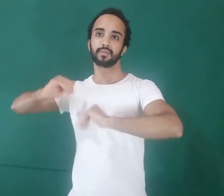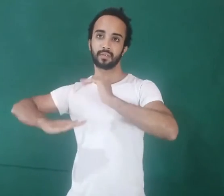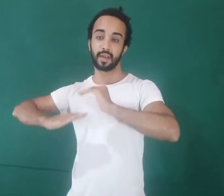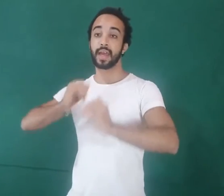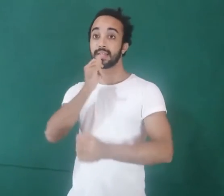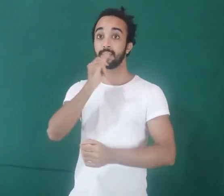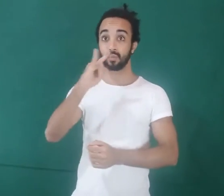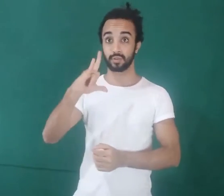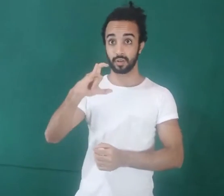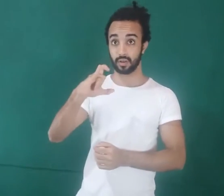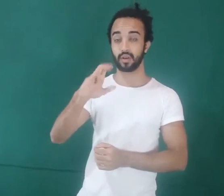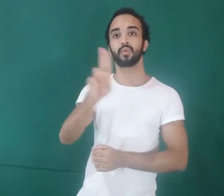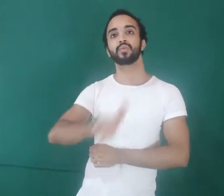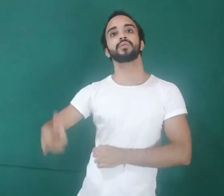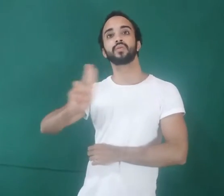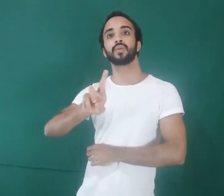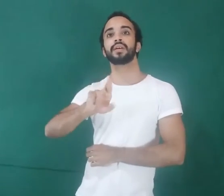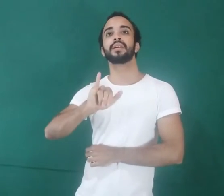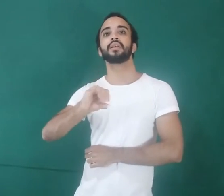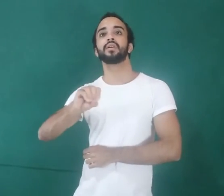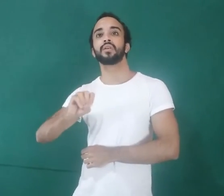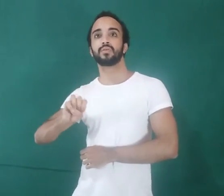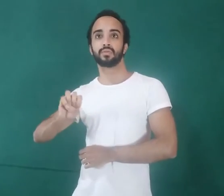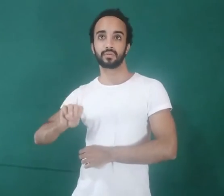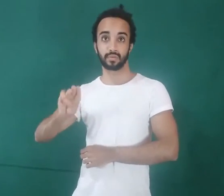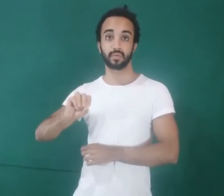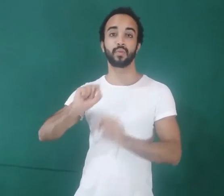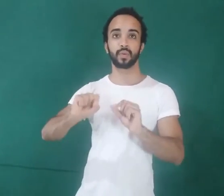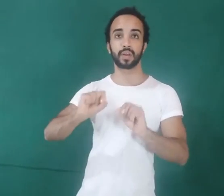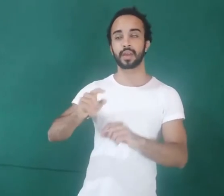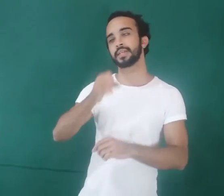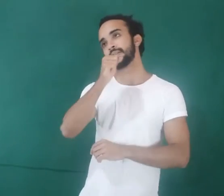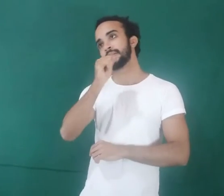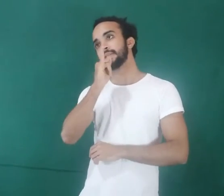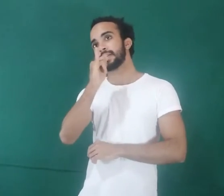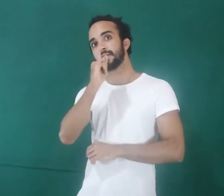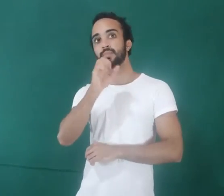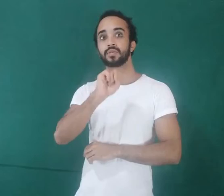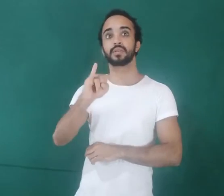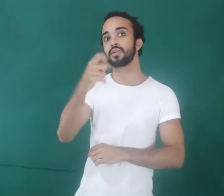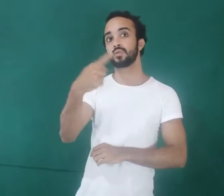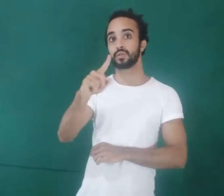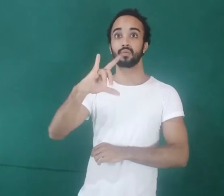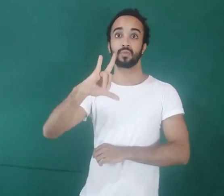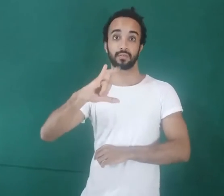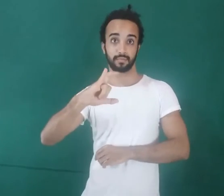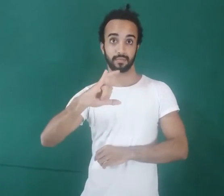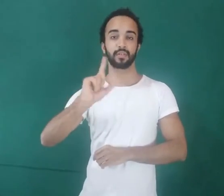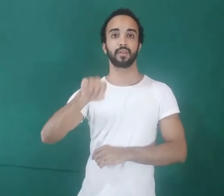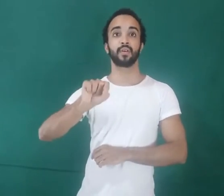Reels hoje em dia. Se você não está usando o Reels, o seu engajamento já caiu. Tem o bot, vocês estão com o Instagram do bot. Comecem a usar o Reels. Porque